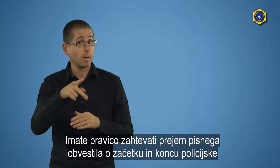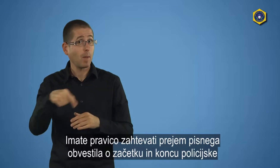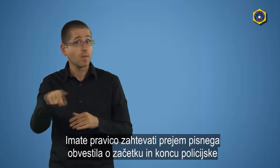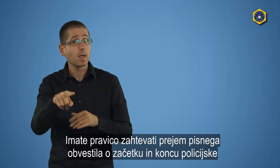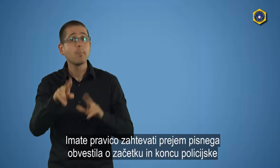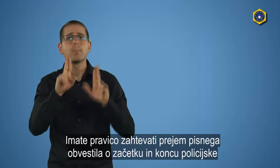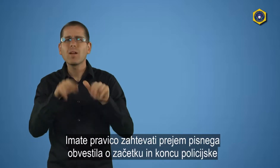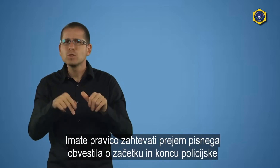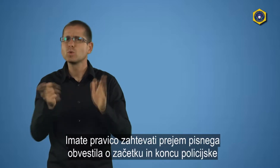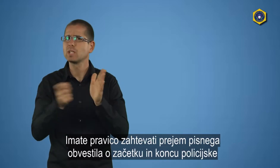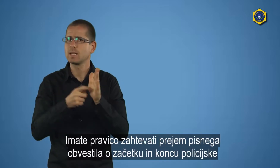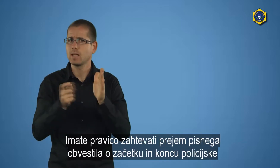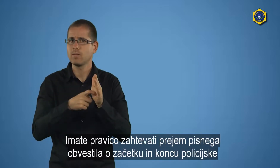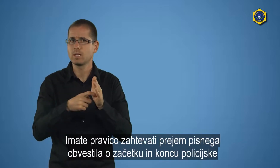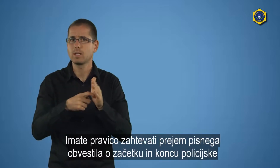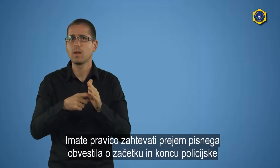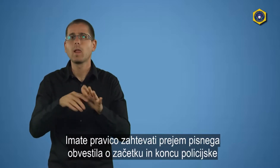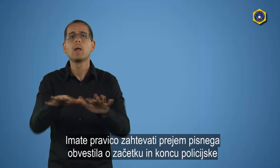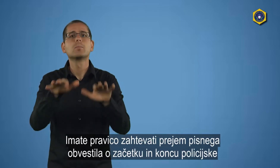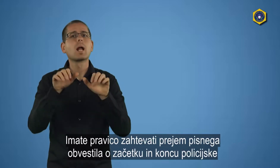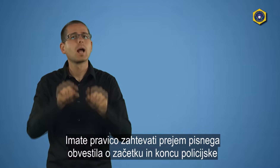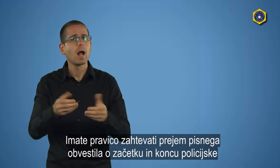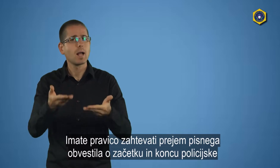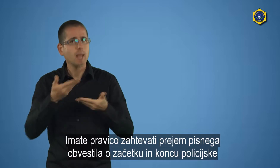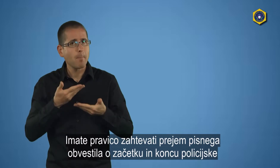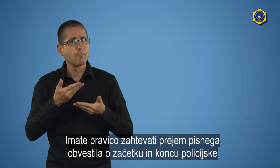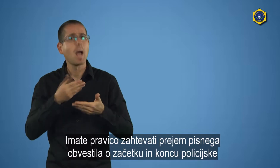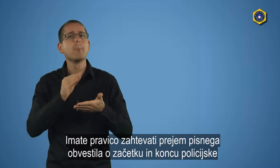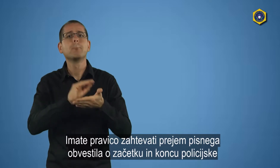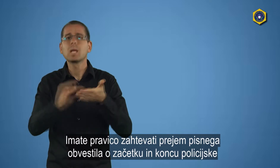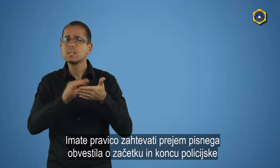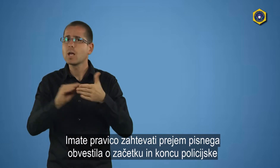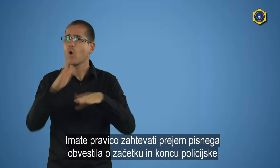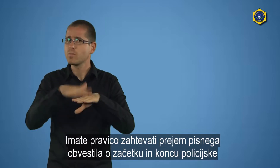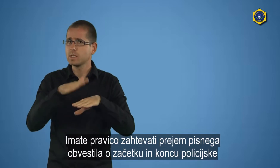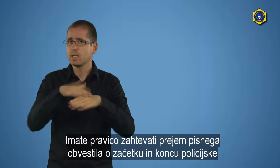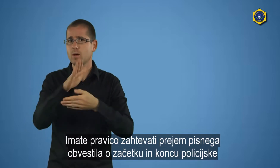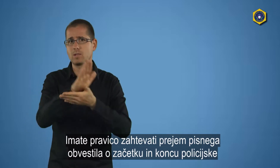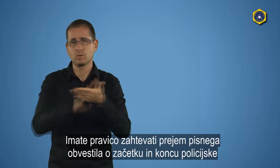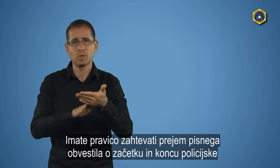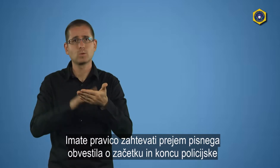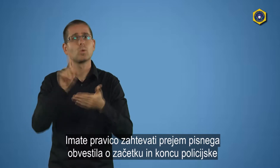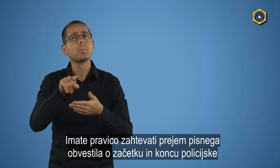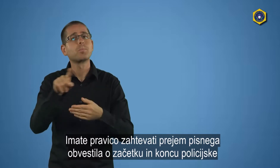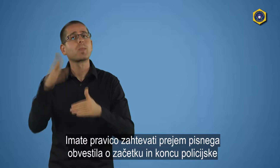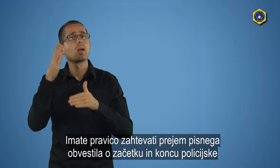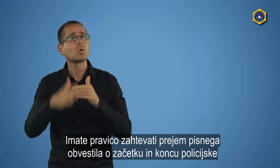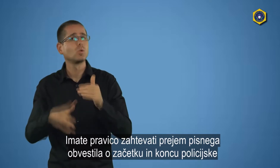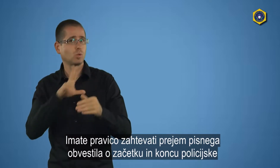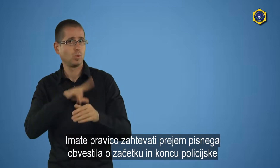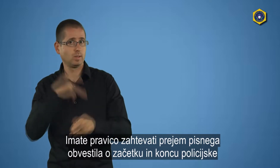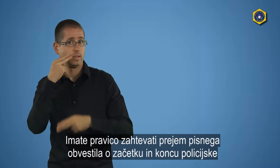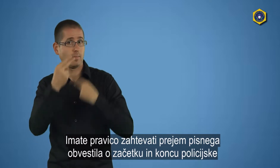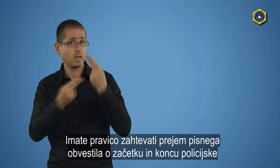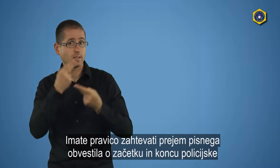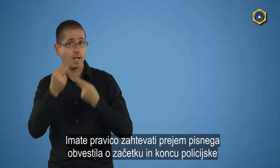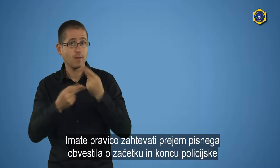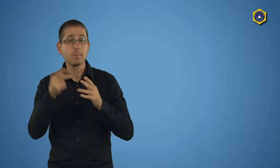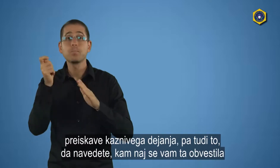Imate pravico zahtevati prejem pisnega obvestila o začetku in koncu policijske preiskave kaznivega dejanja,